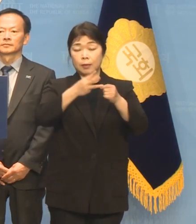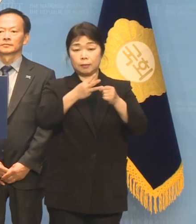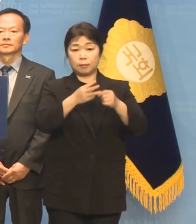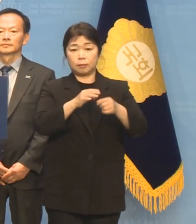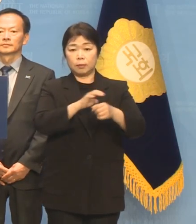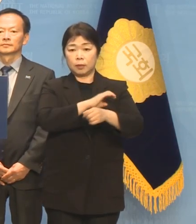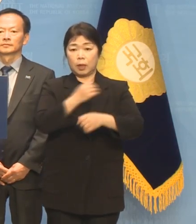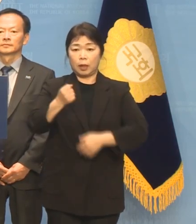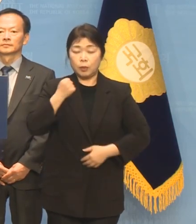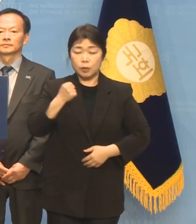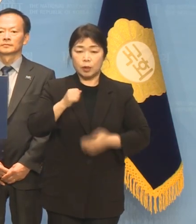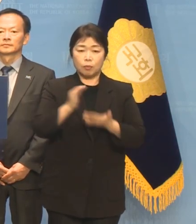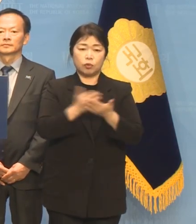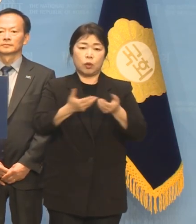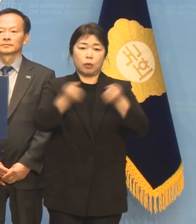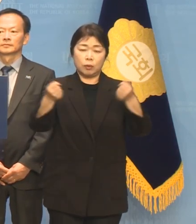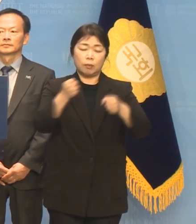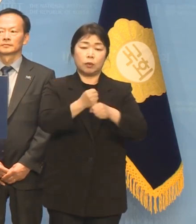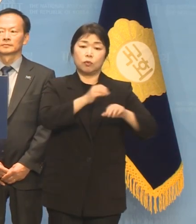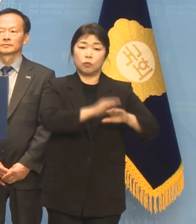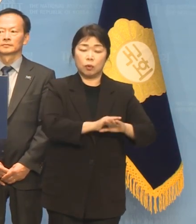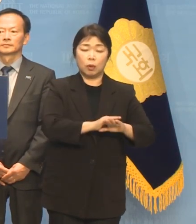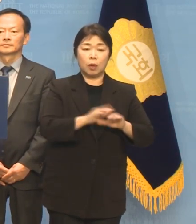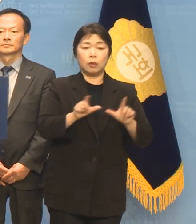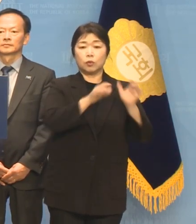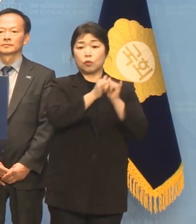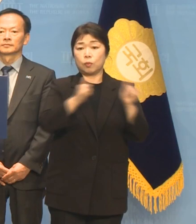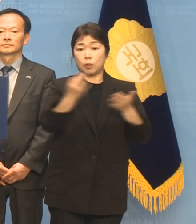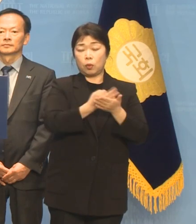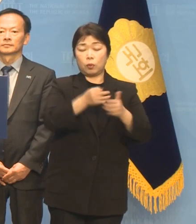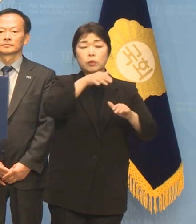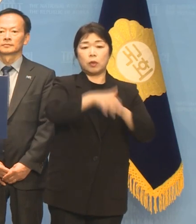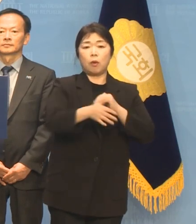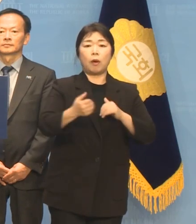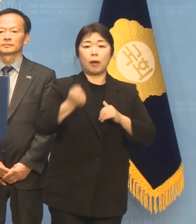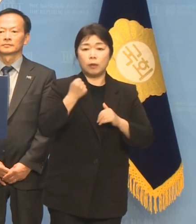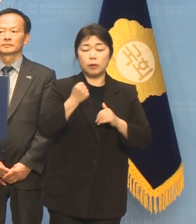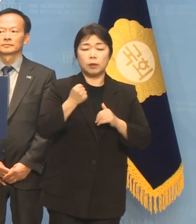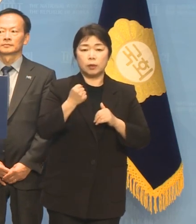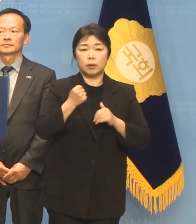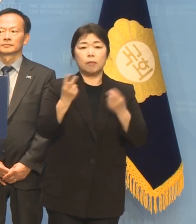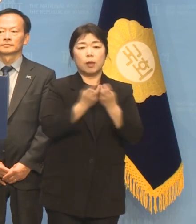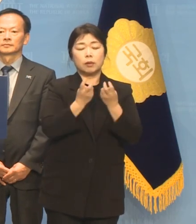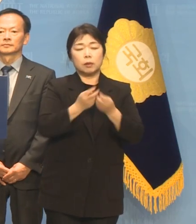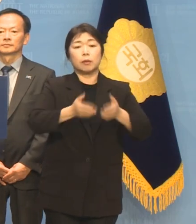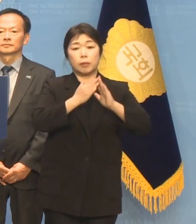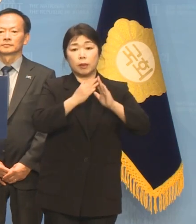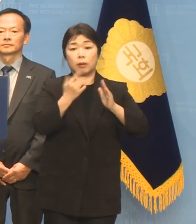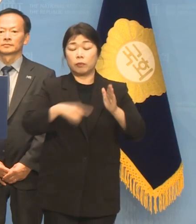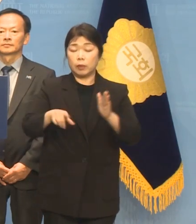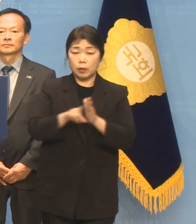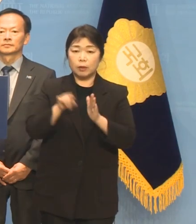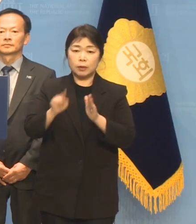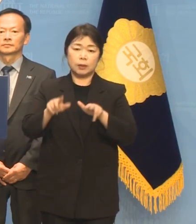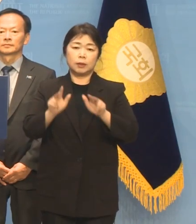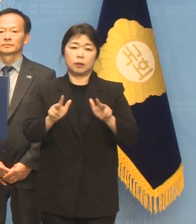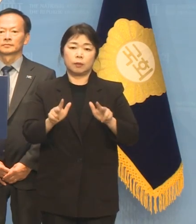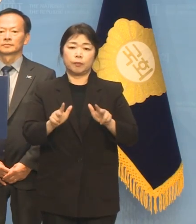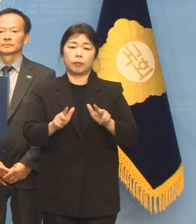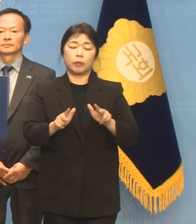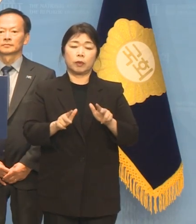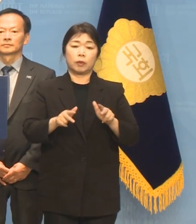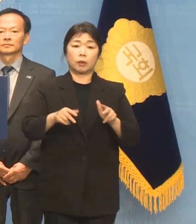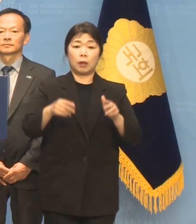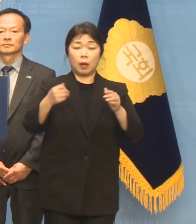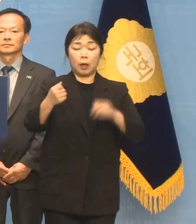체계를 강화하고 주민소득 공유형 재생에너지 체계를 강화하겠습니다이를 위해 현행 분산에너지